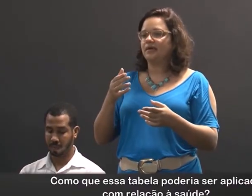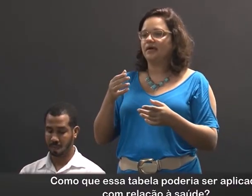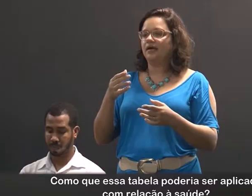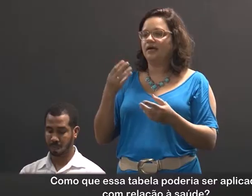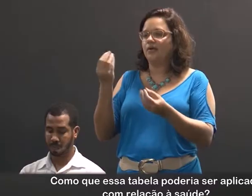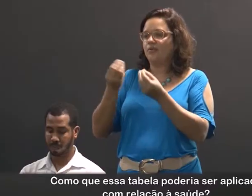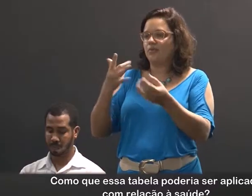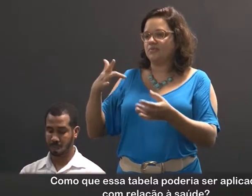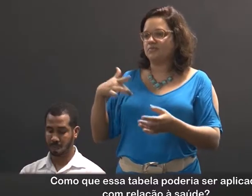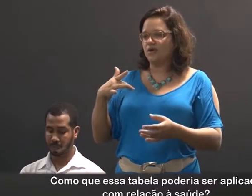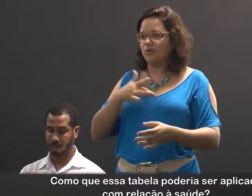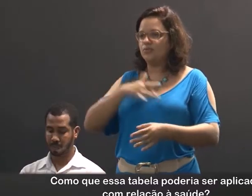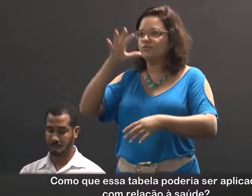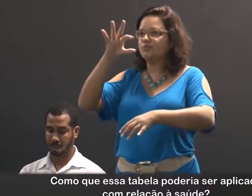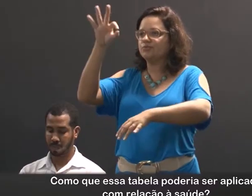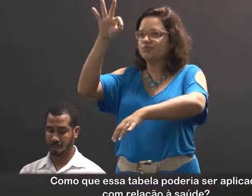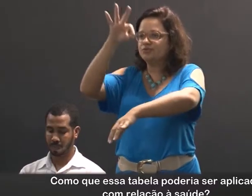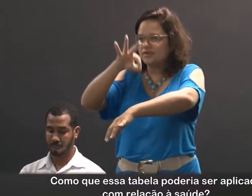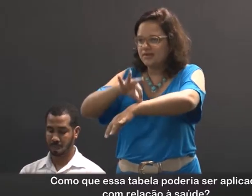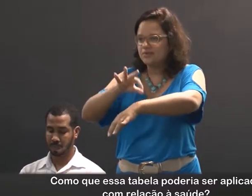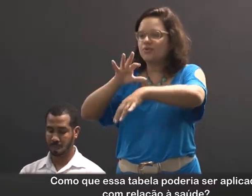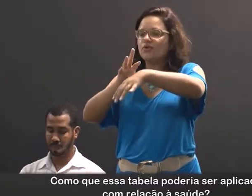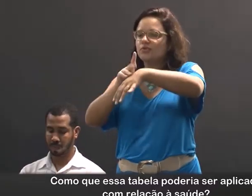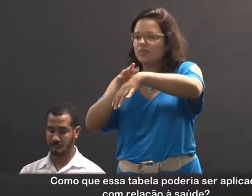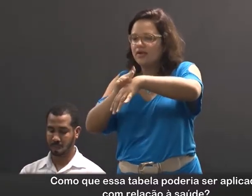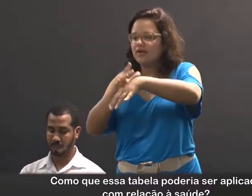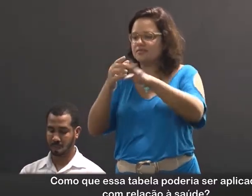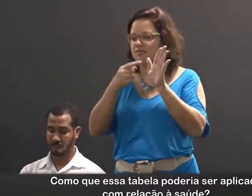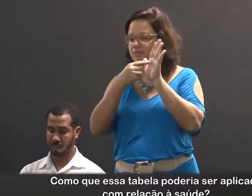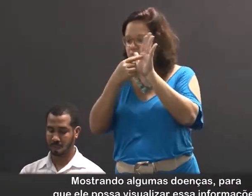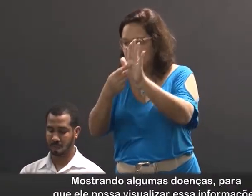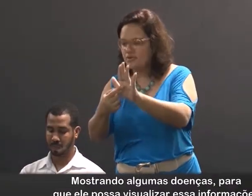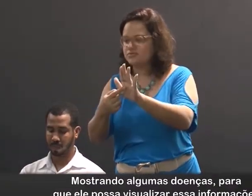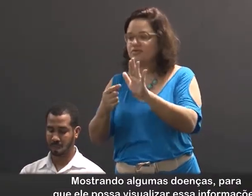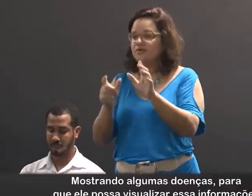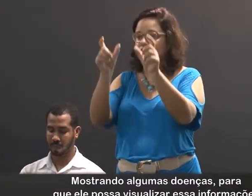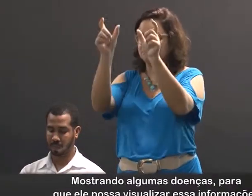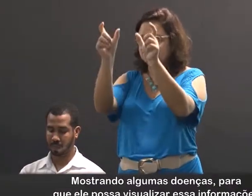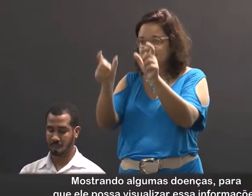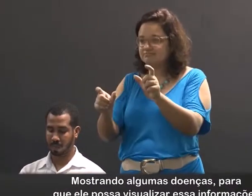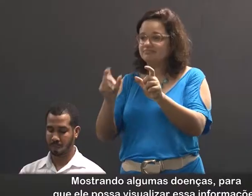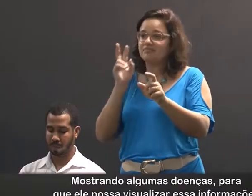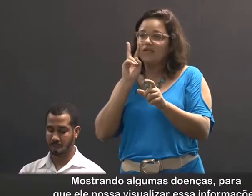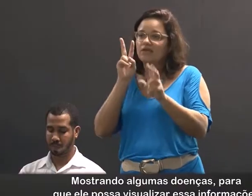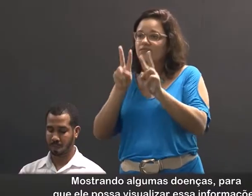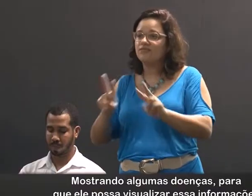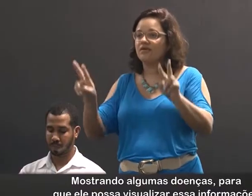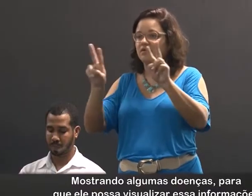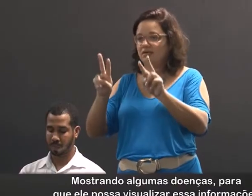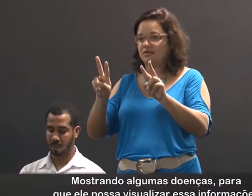Essa tabela, por exemplo, como poderia ser aplicada com relação à questão da saúde, mostrando algumas doenças, que ele possa, por